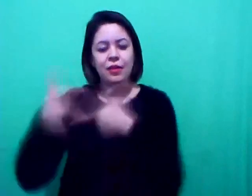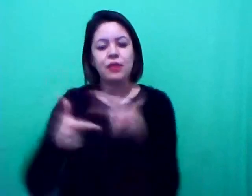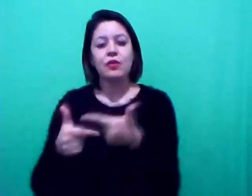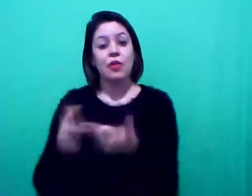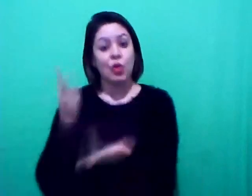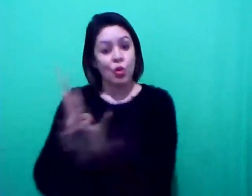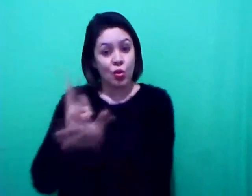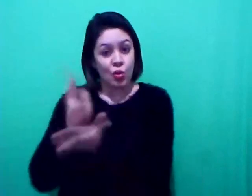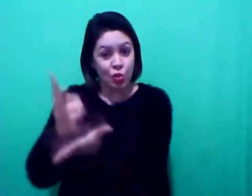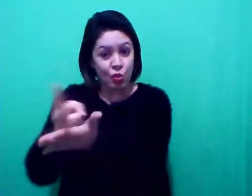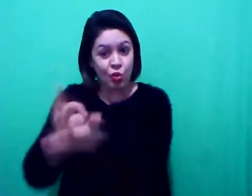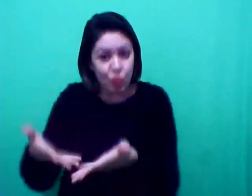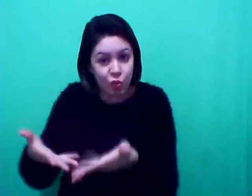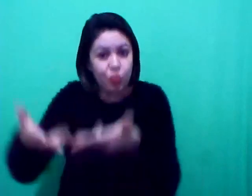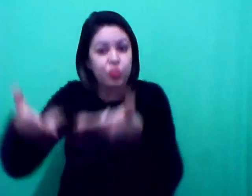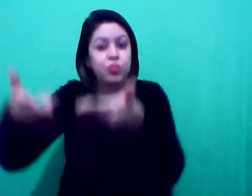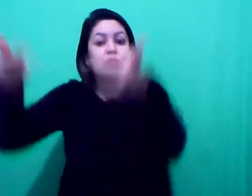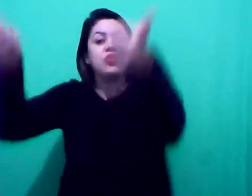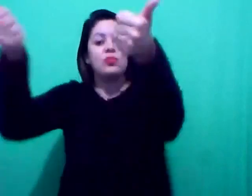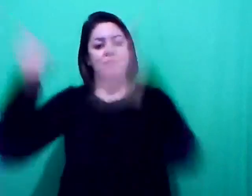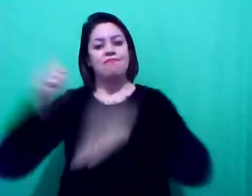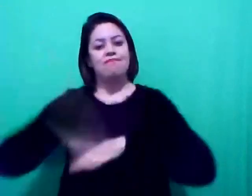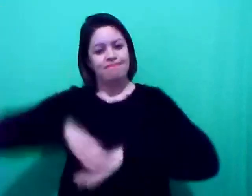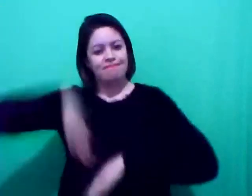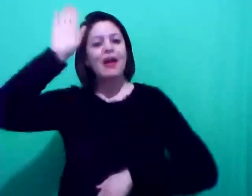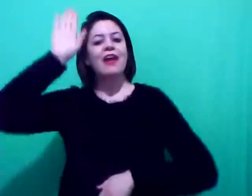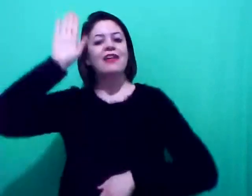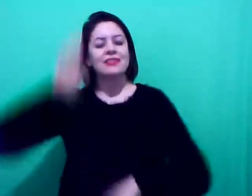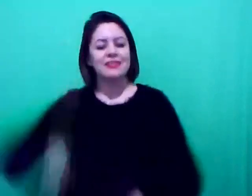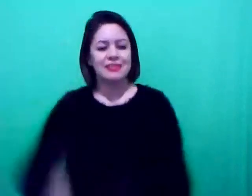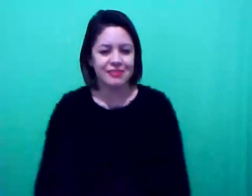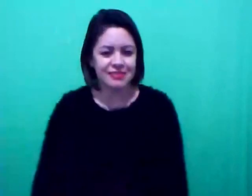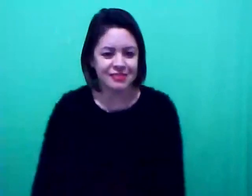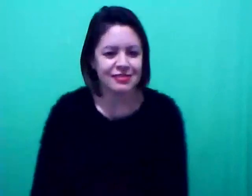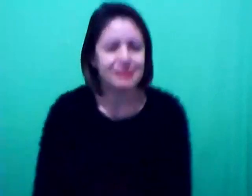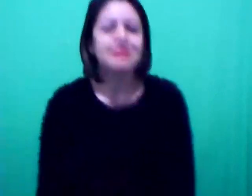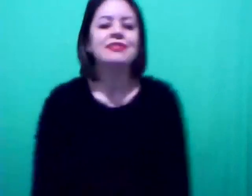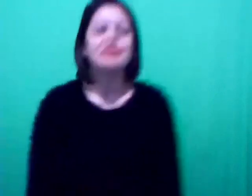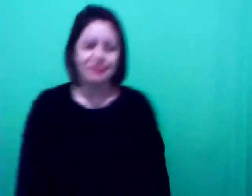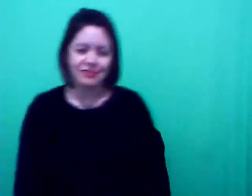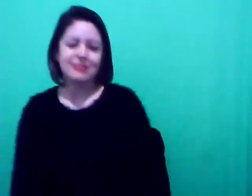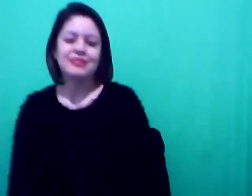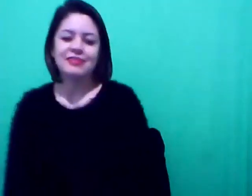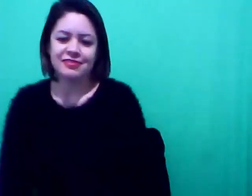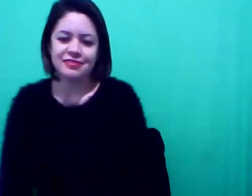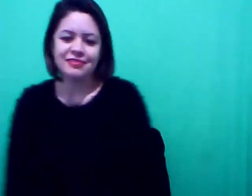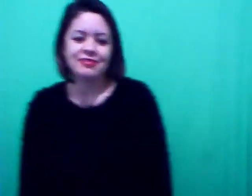O Marcelo já trabalhou, né? E continua. Continue sempre trabalhando para ser cada vez mais, evoluir